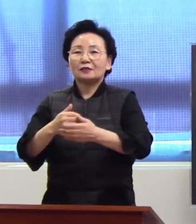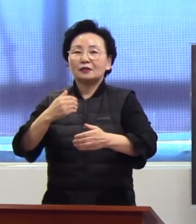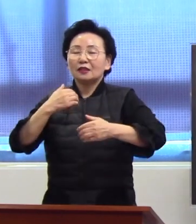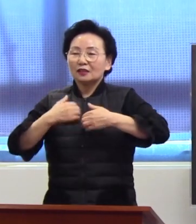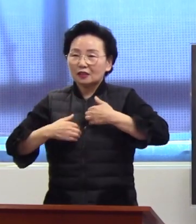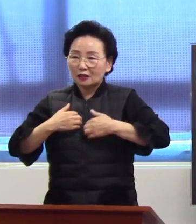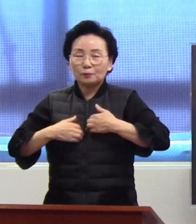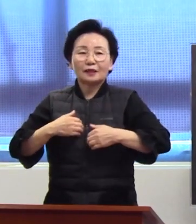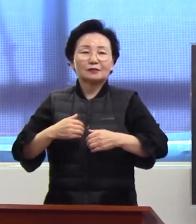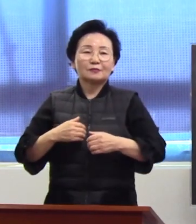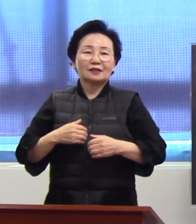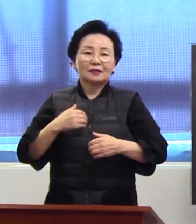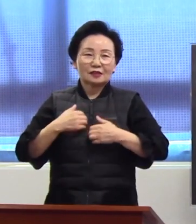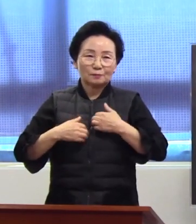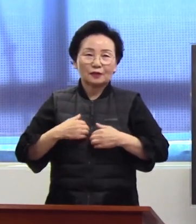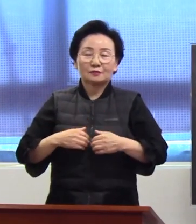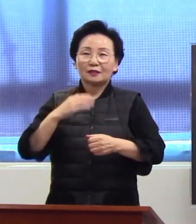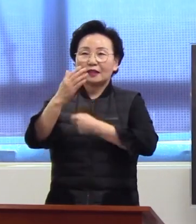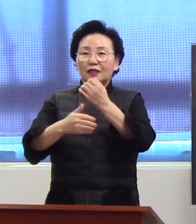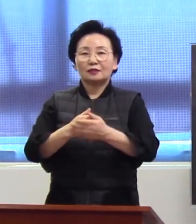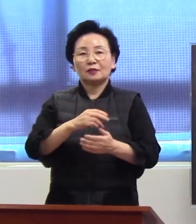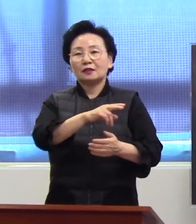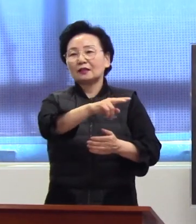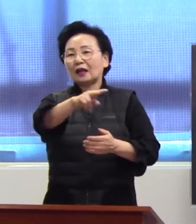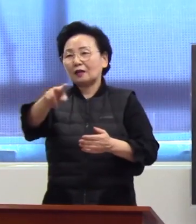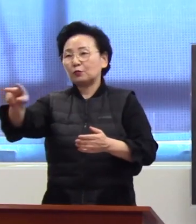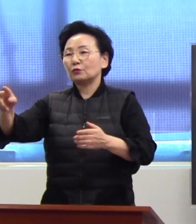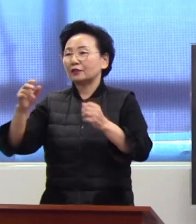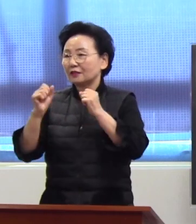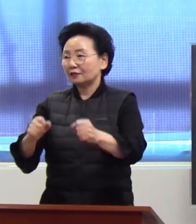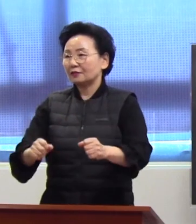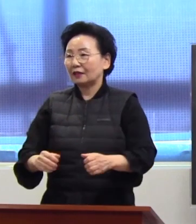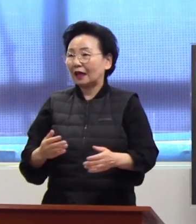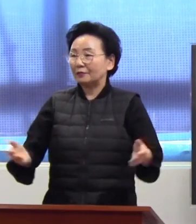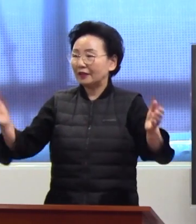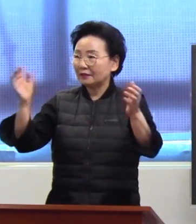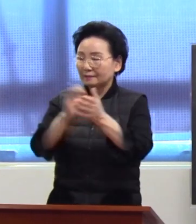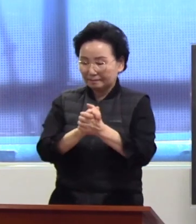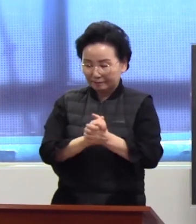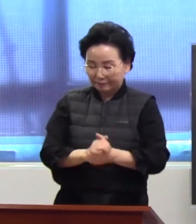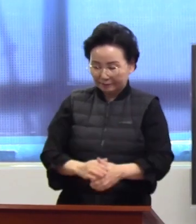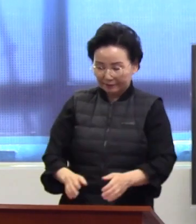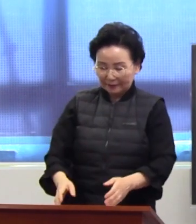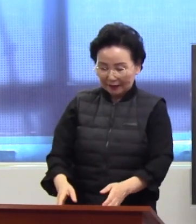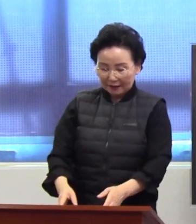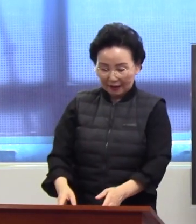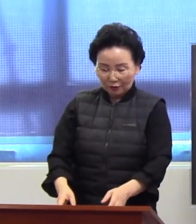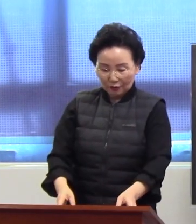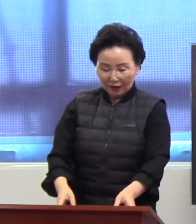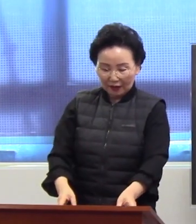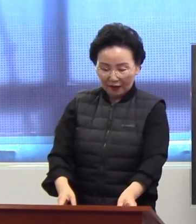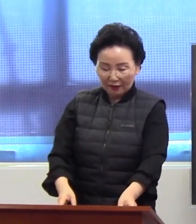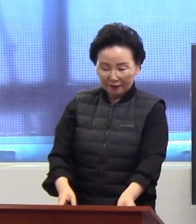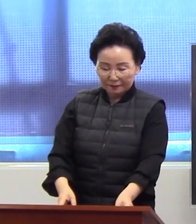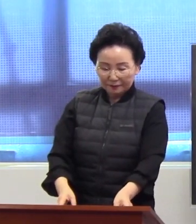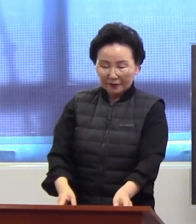하나님이 기뻐하십니다. 기뻐하십니다. 하나님 다 보고 계셔요. 아멘. 찬송가